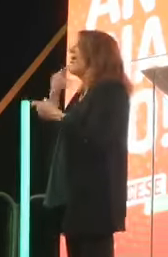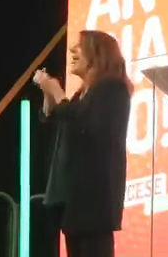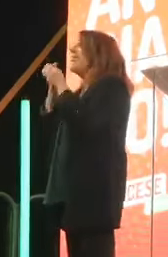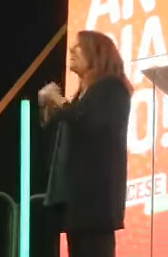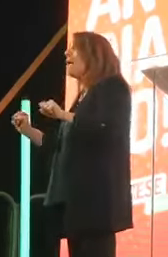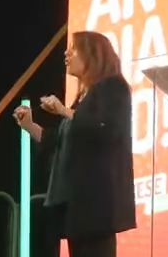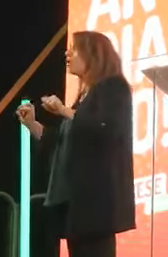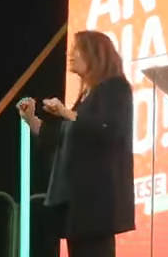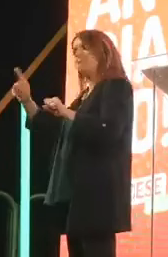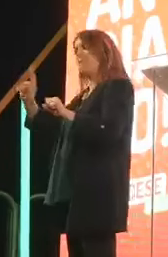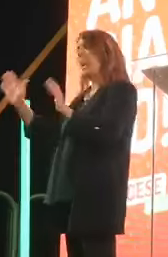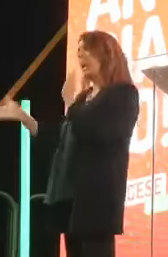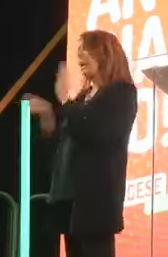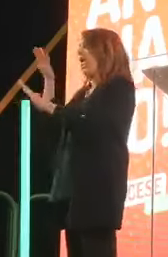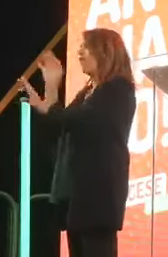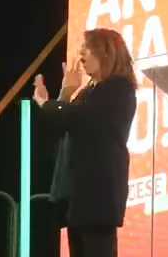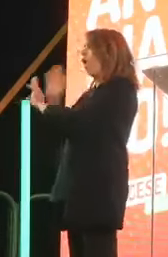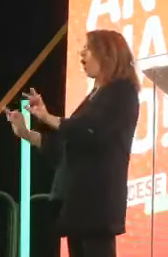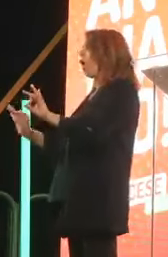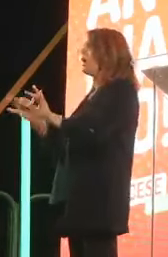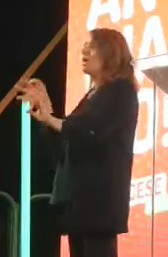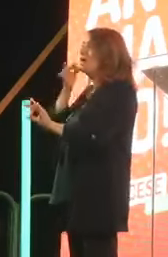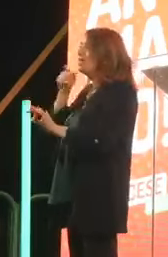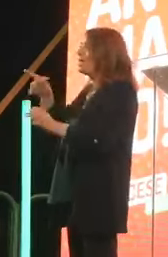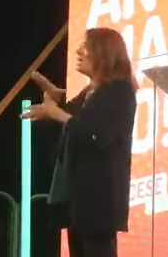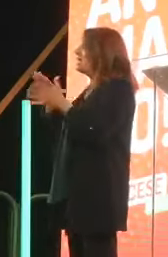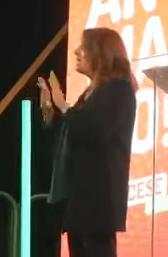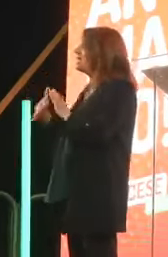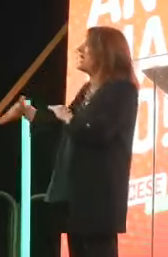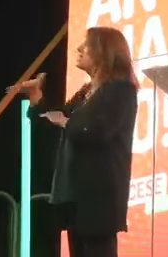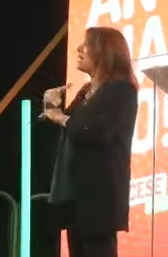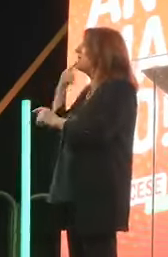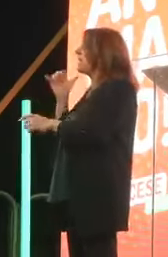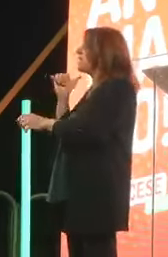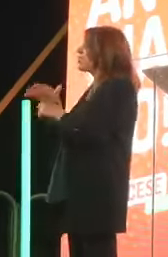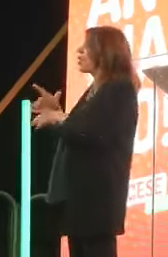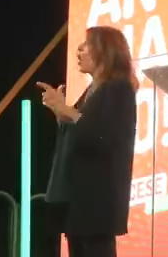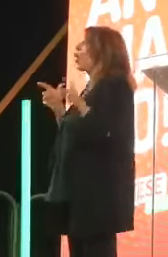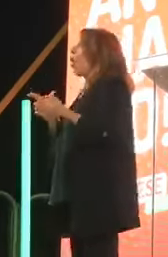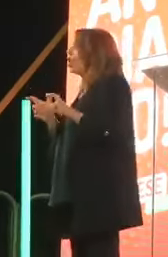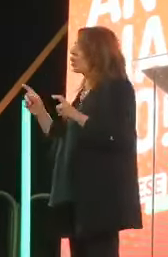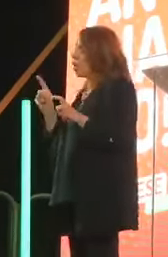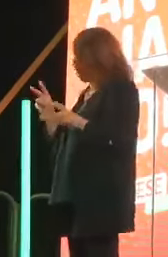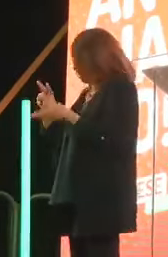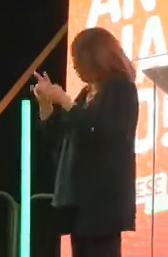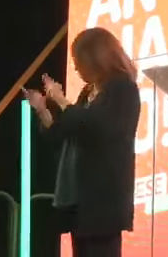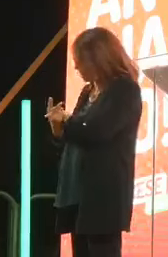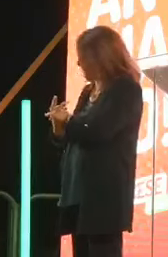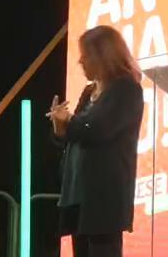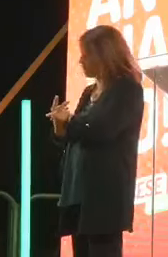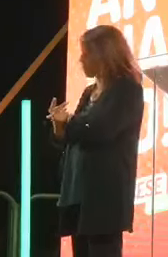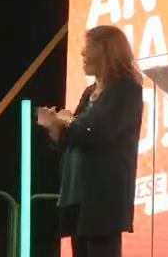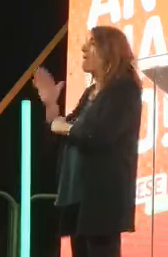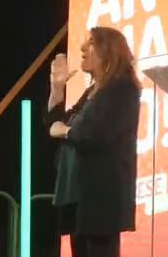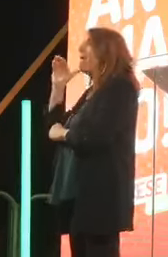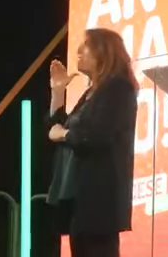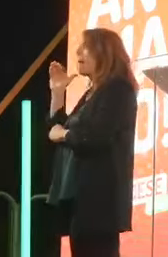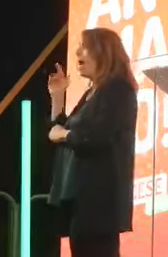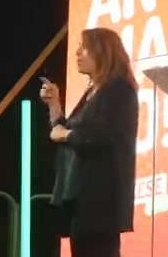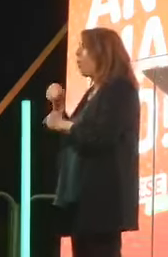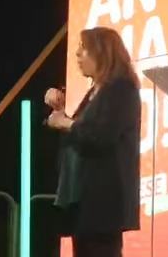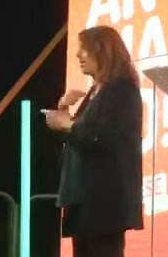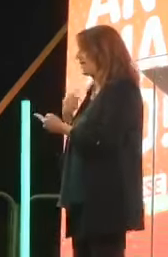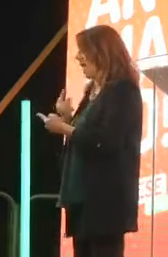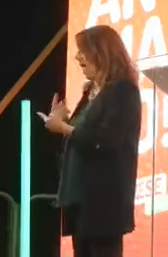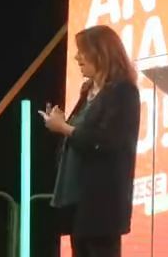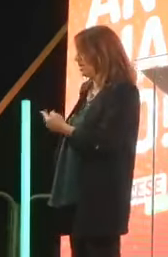si contrasta lo spazio di chi vorrebbe condizionarla, è il contrario. Bari in questi anni è una